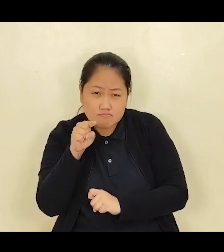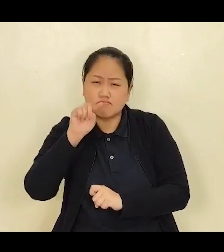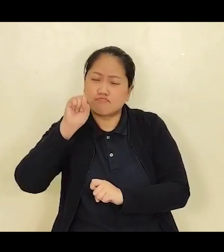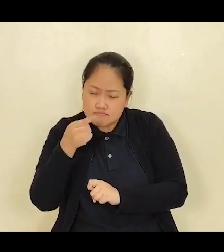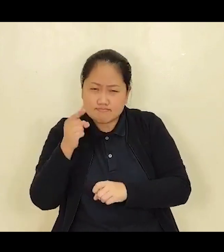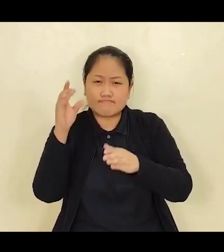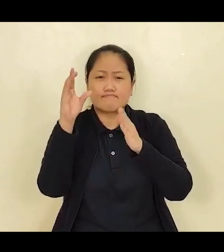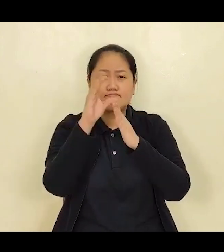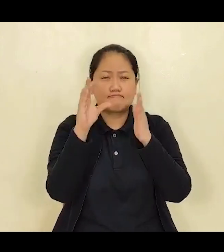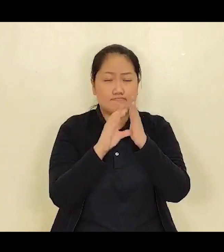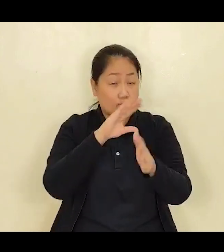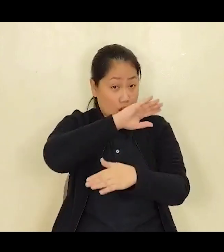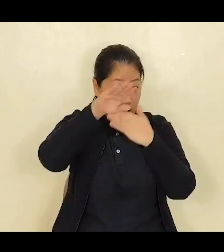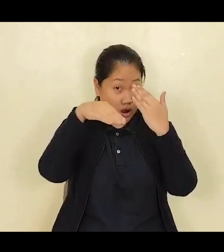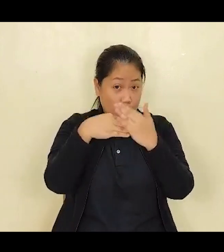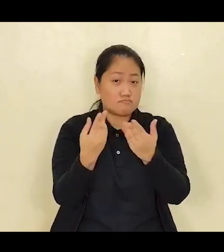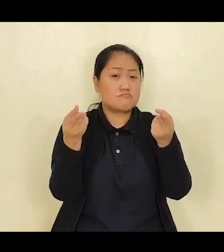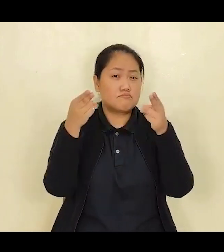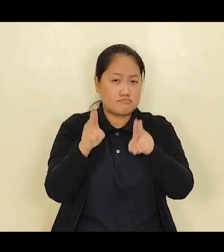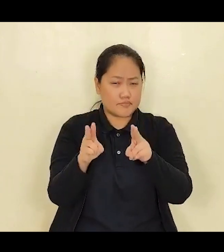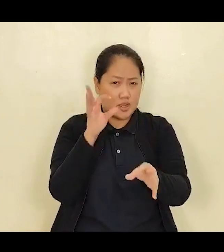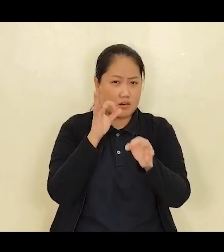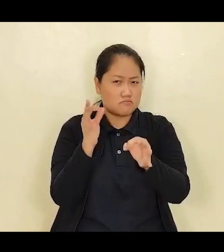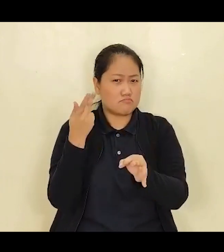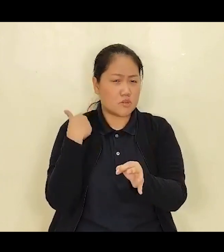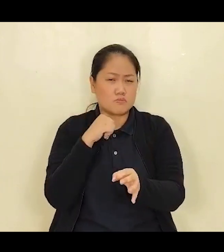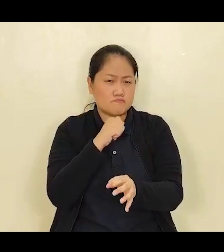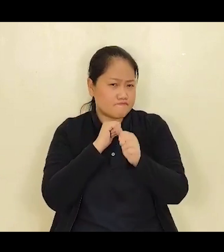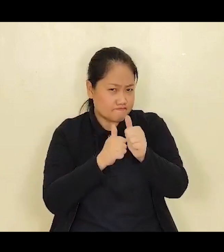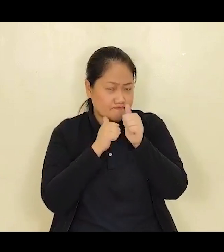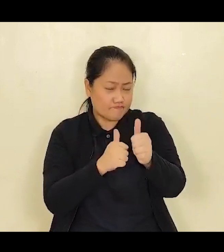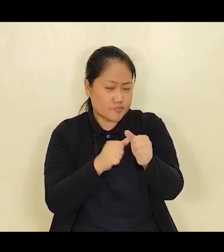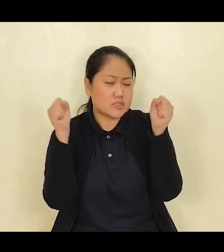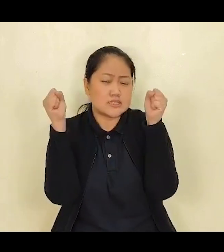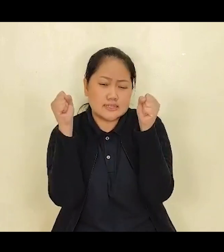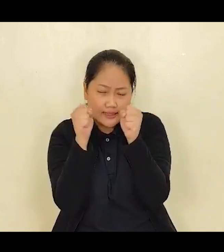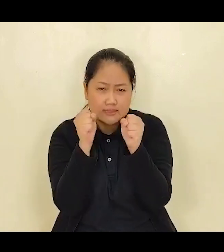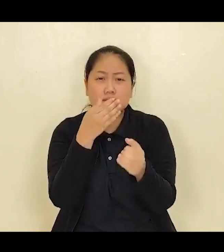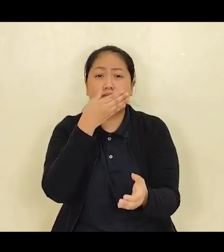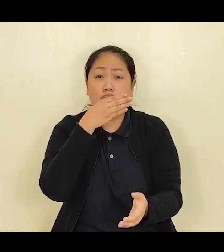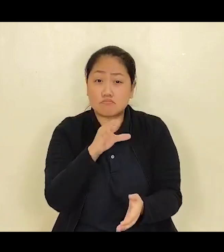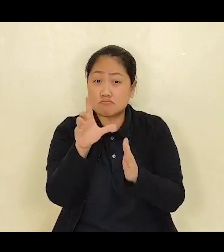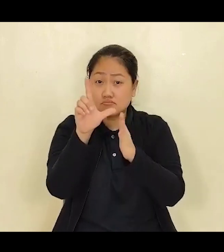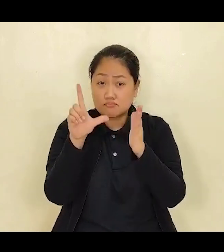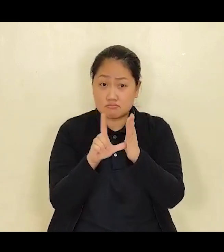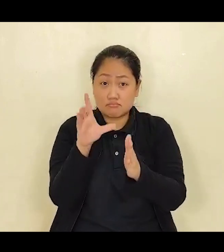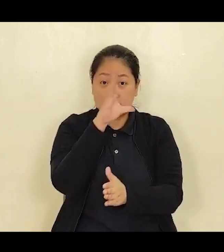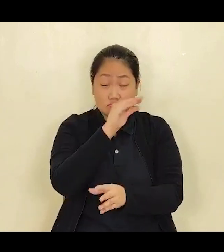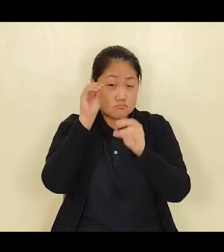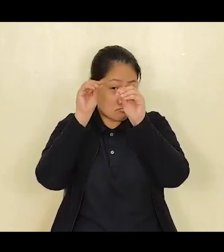kuwit ng batas. Lahat ay matutupad. Kung may lumabag sa pinakamaliit na ipinag-uutos ng